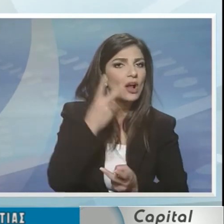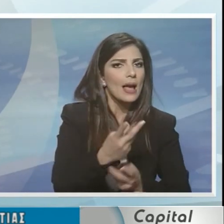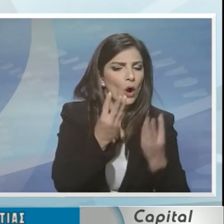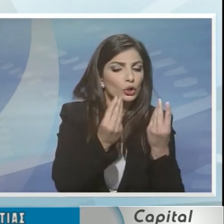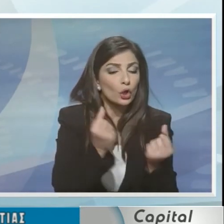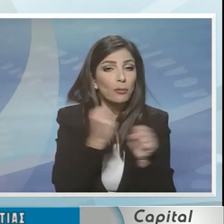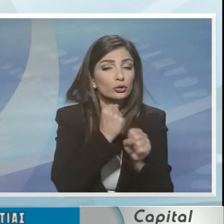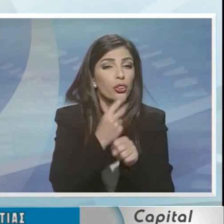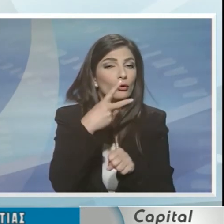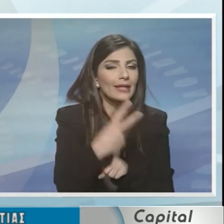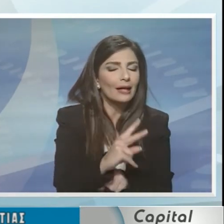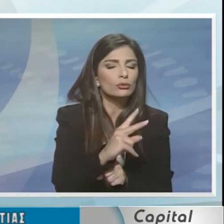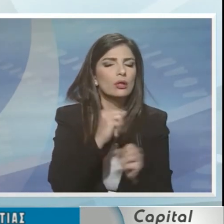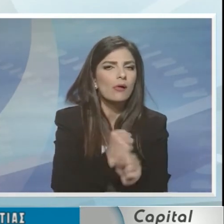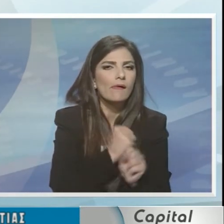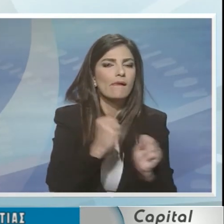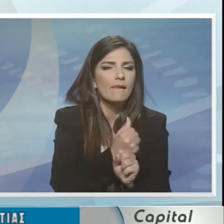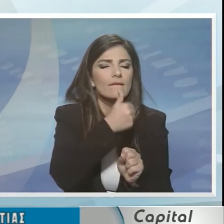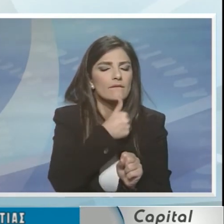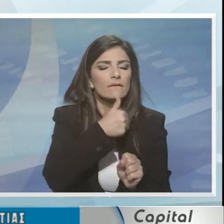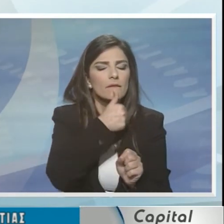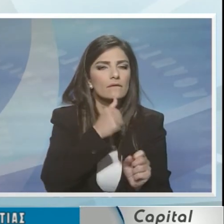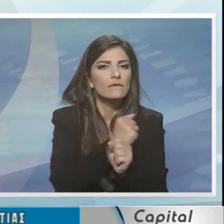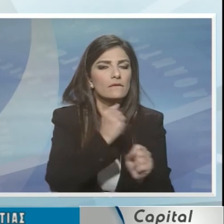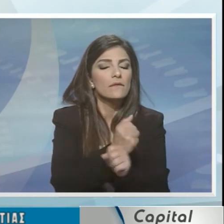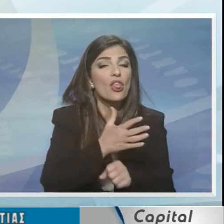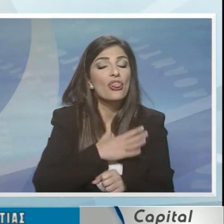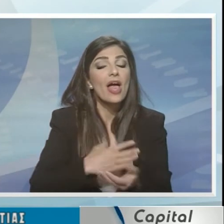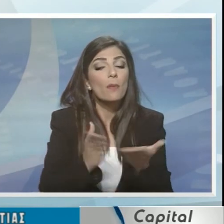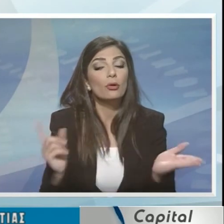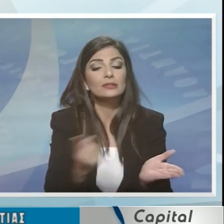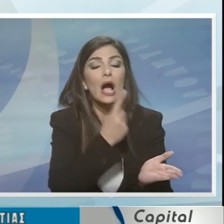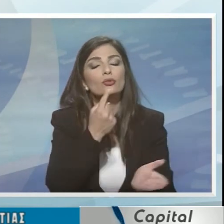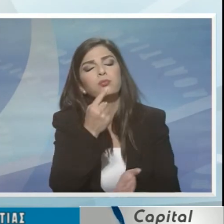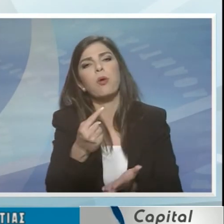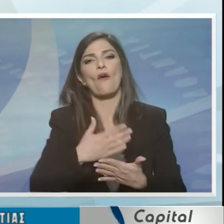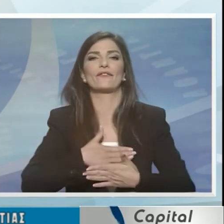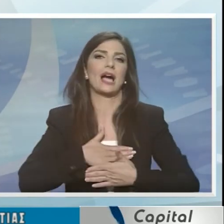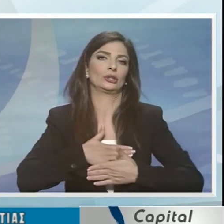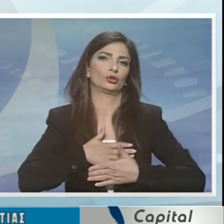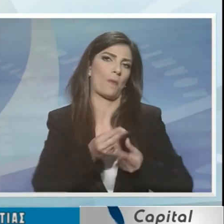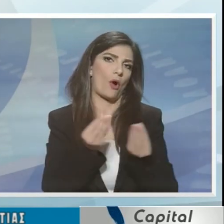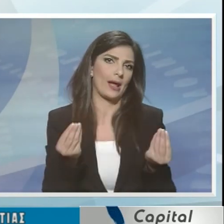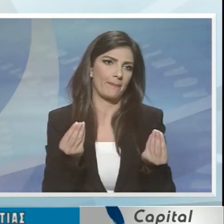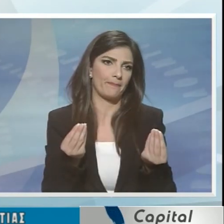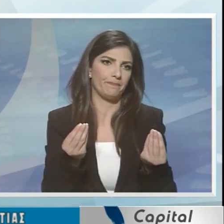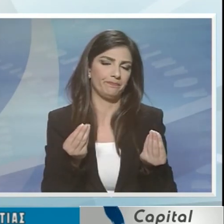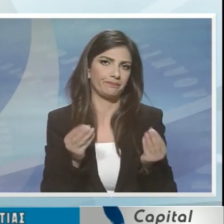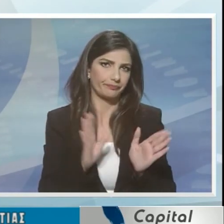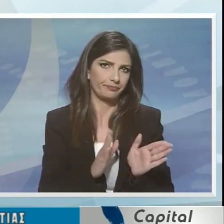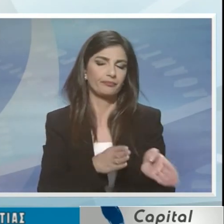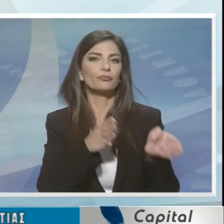μια επιδημία που πλήττει αδιακρίτως το σύνολο των συνανθρώπων μας. Θα ήθελα την ίδια